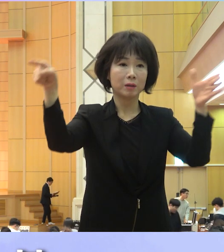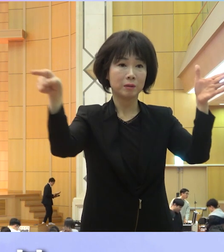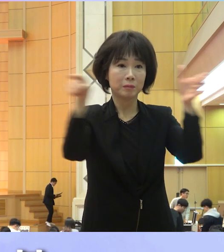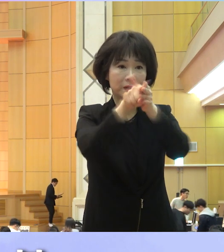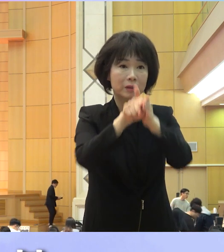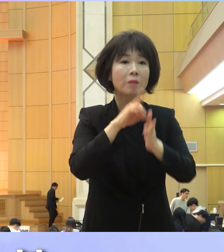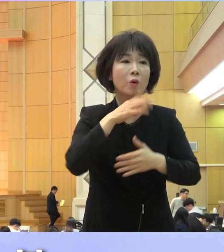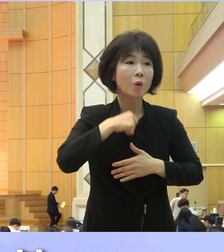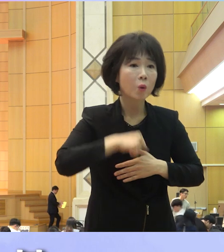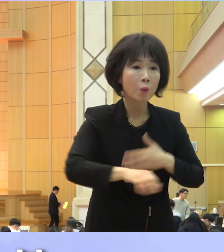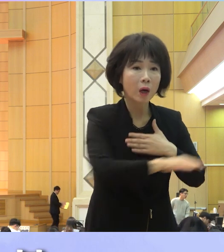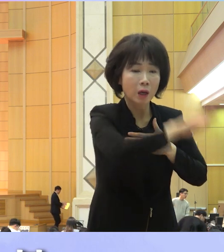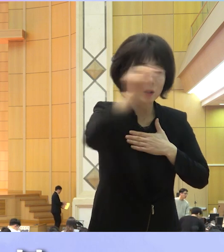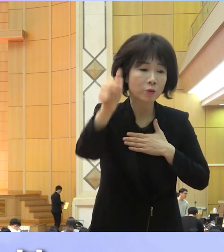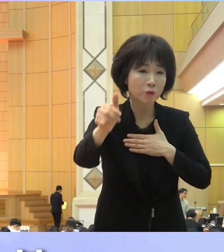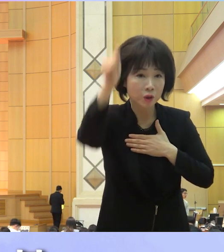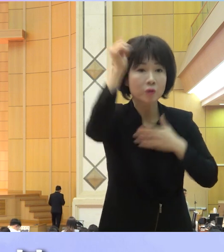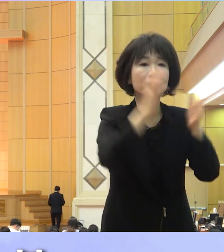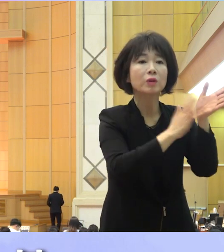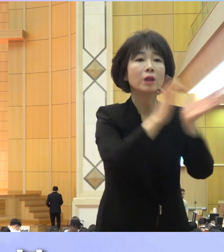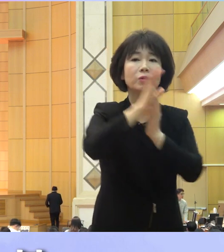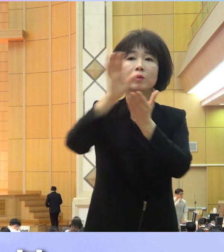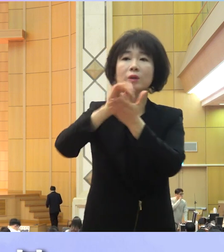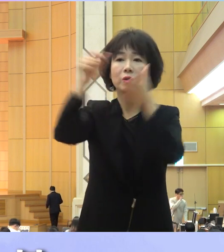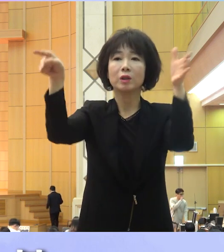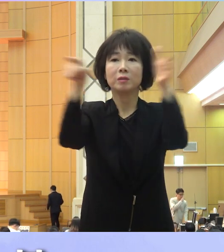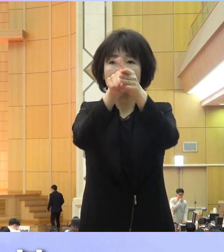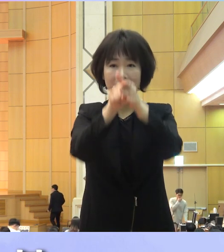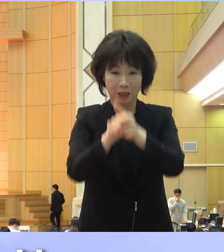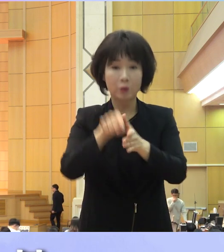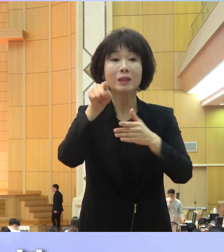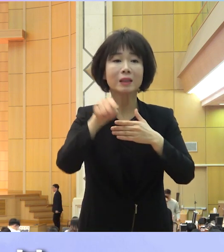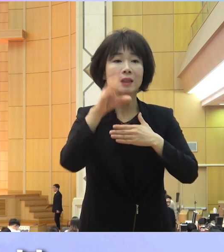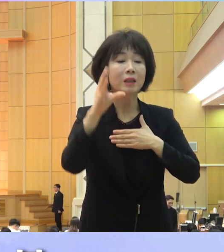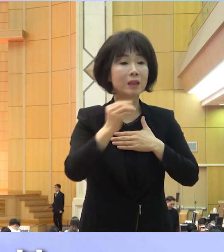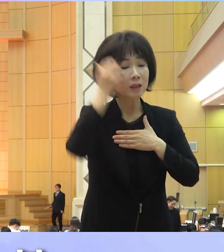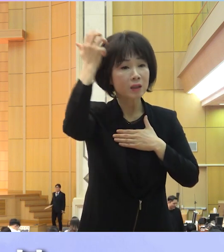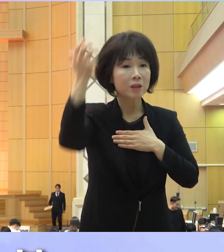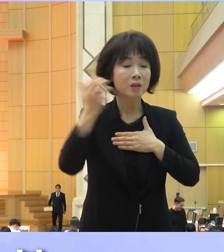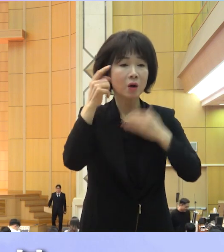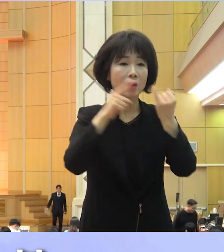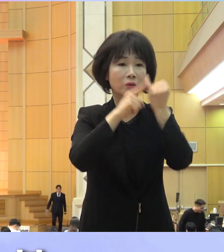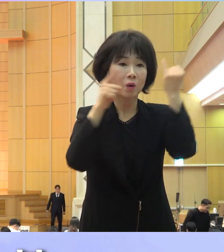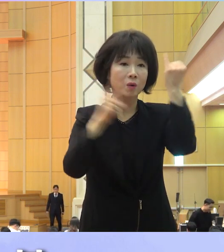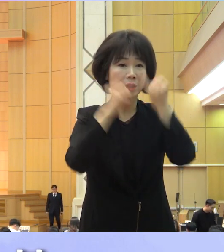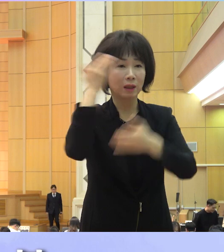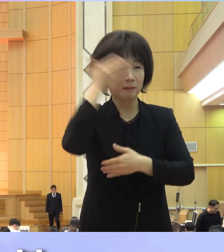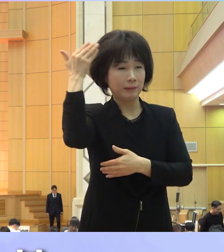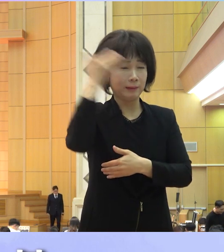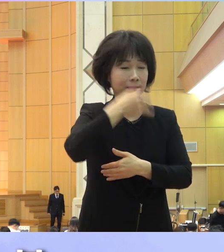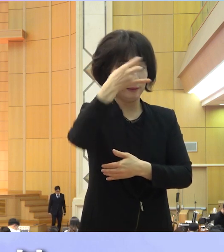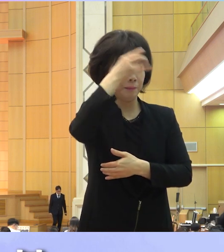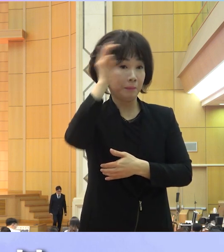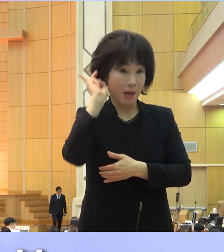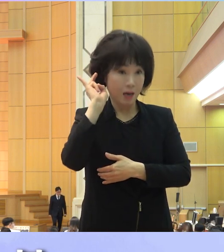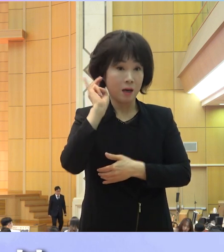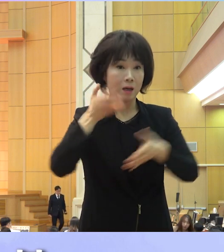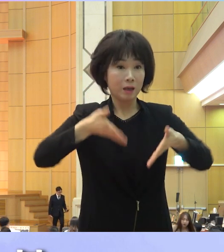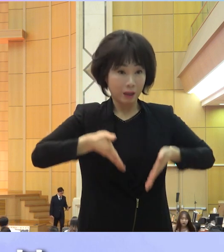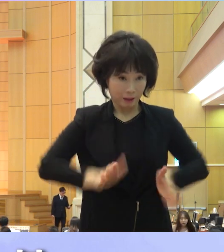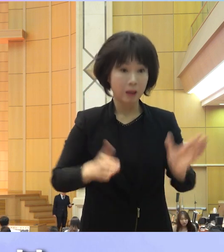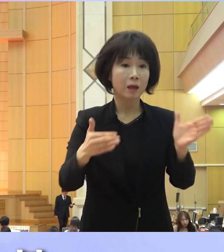내가 믿사오며 그 외아들 우리 주 예수 그리스도를 믿사오니 이는 성령으로